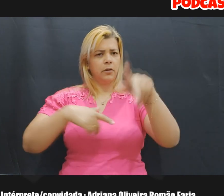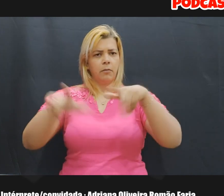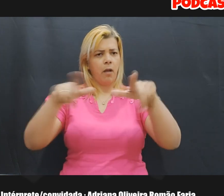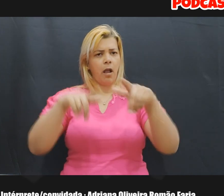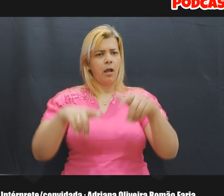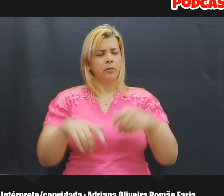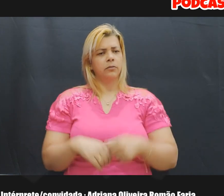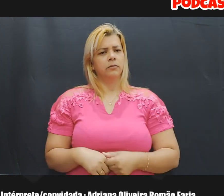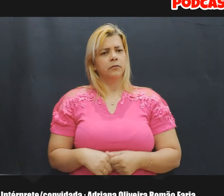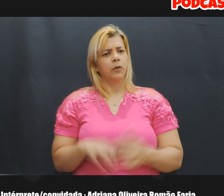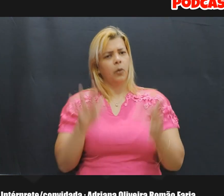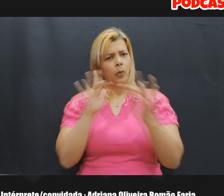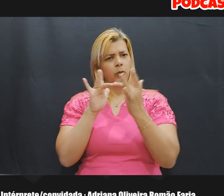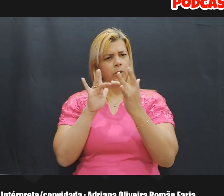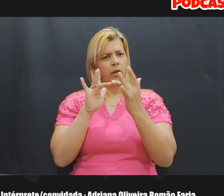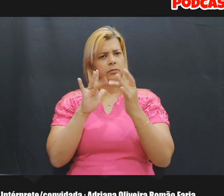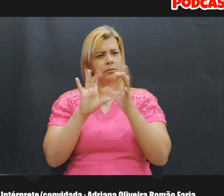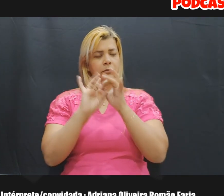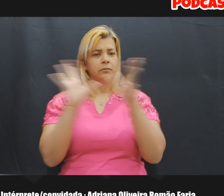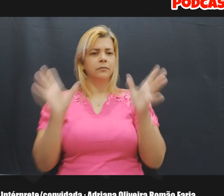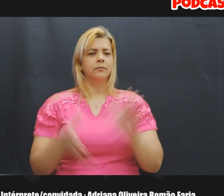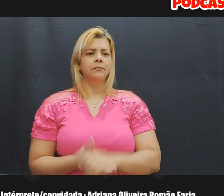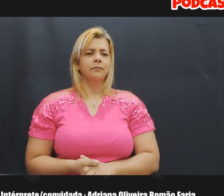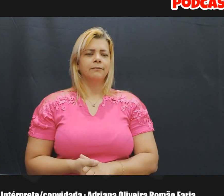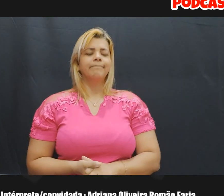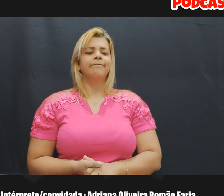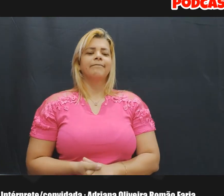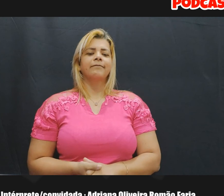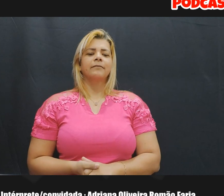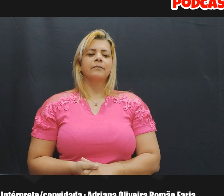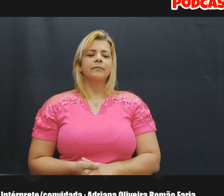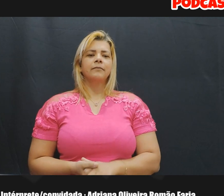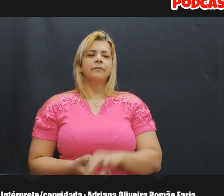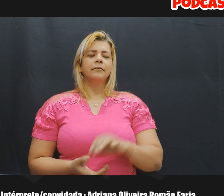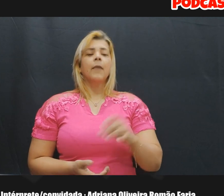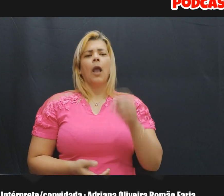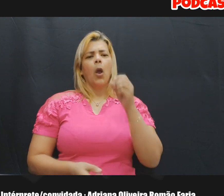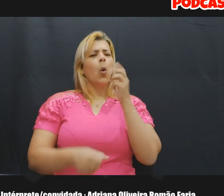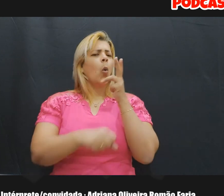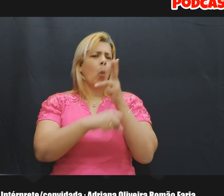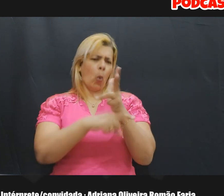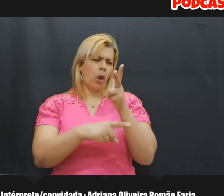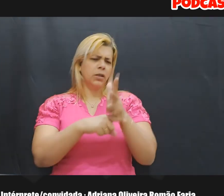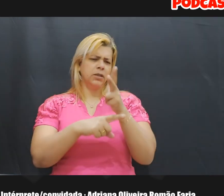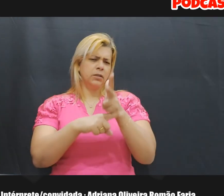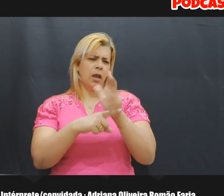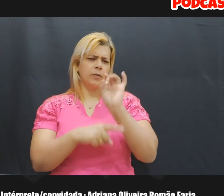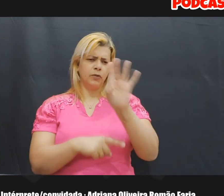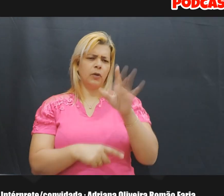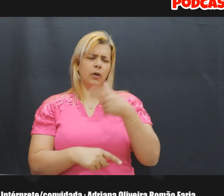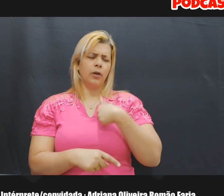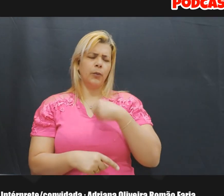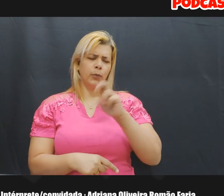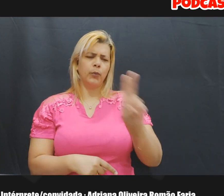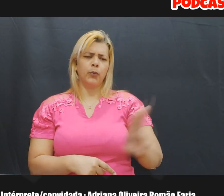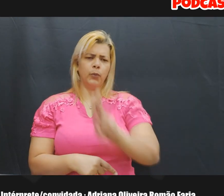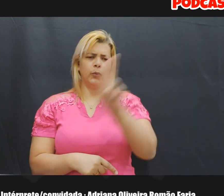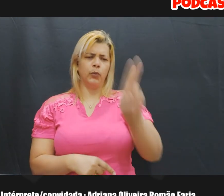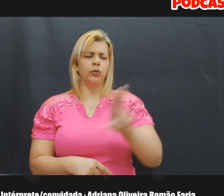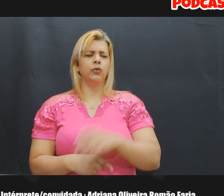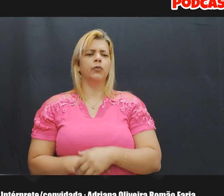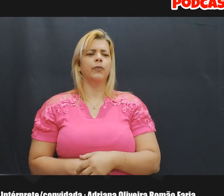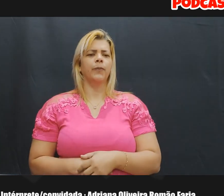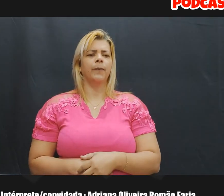contato, está à disposição. Sim, eu vou deixar o meu WhatsApp, porque é o que eu mais uso,